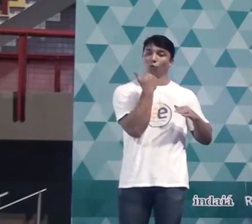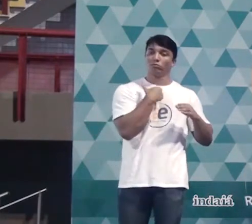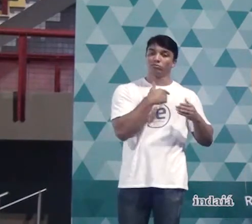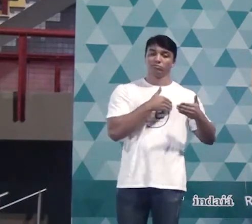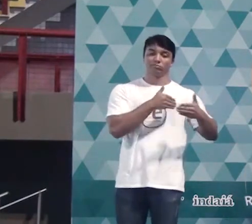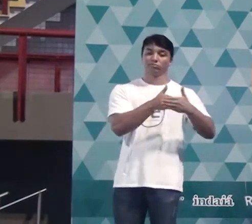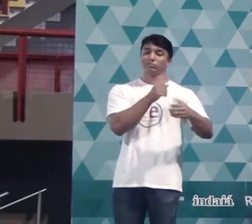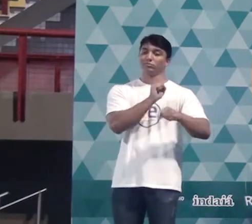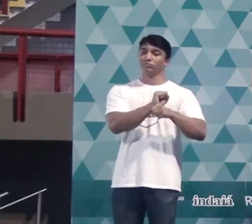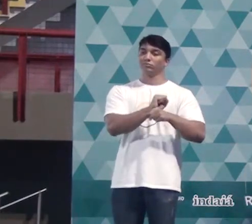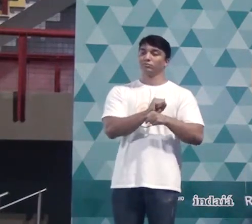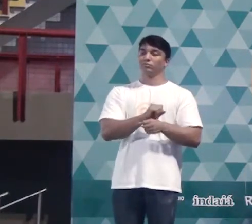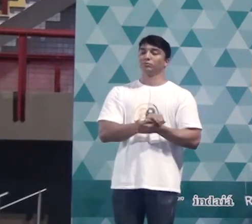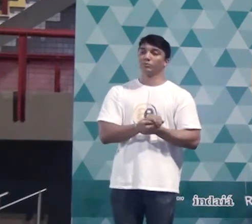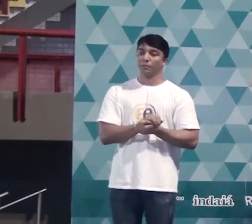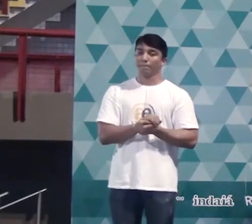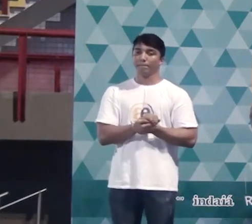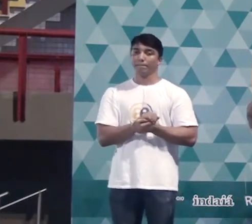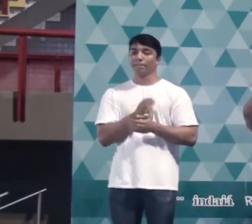quero marcar uma consulta com um